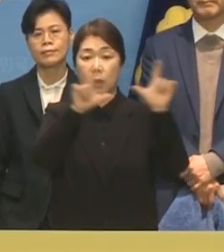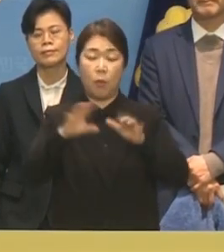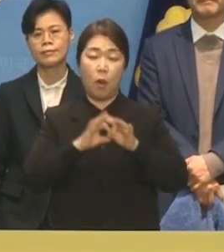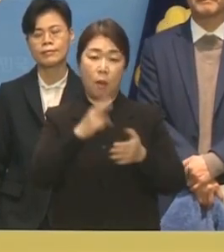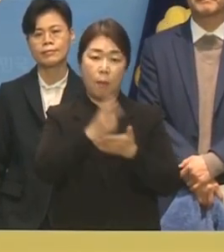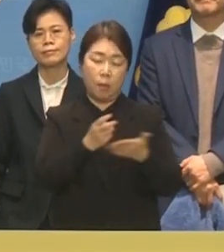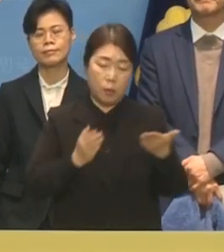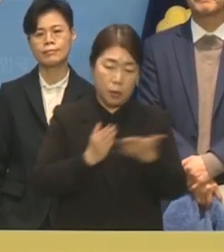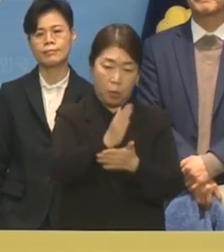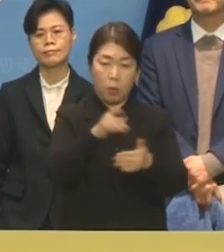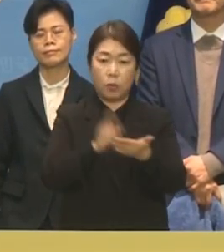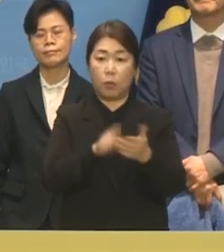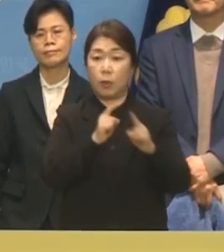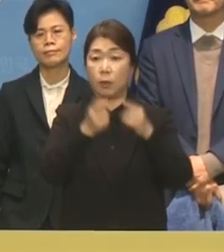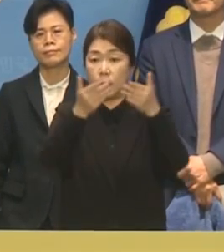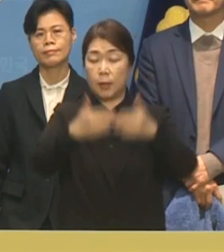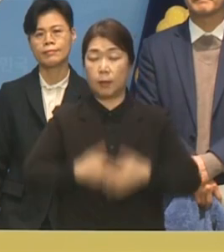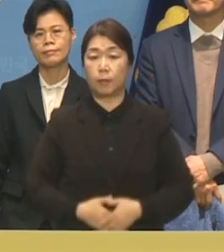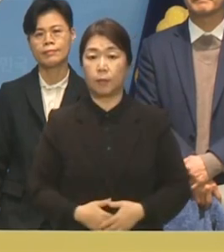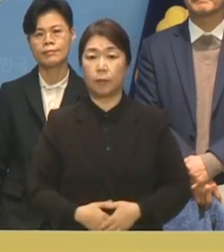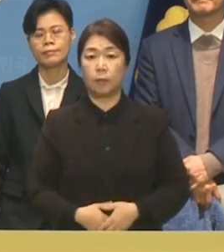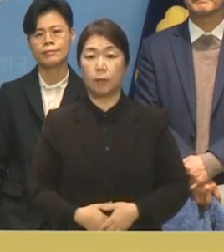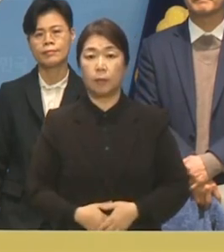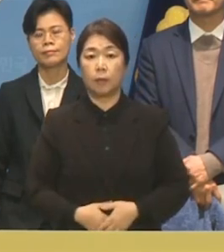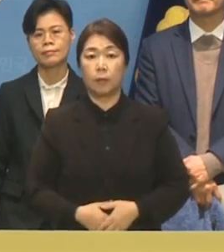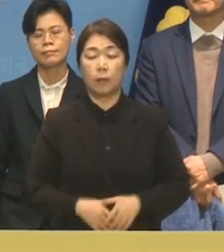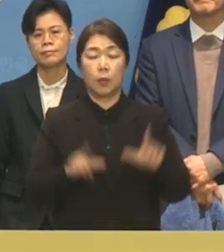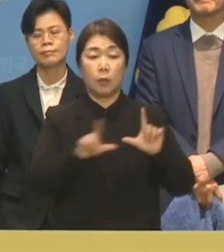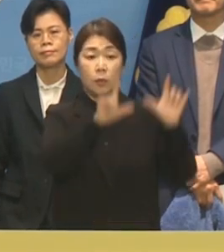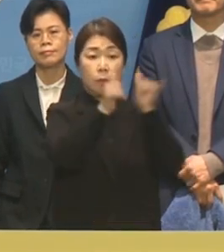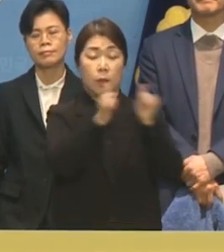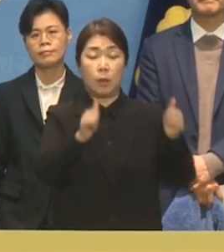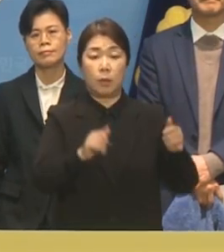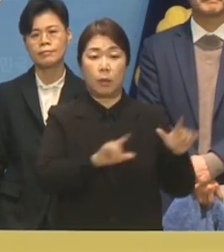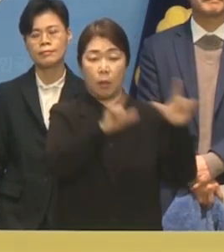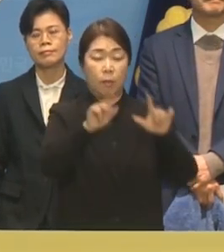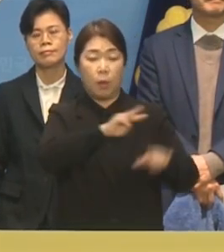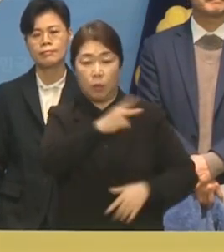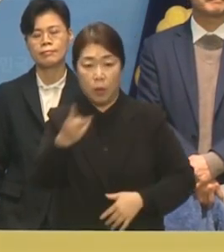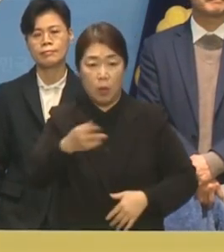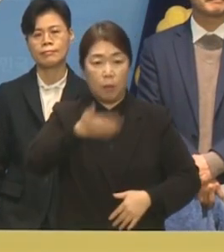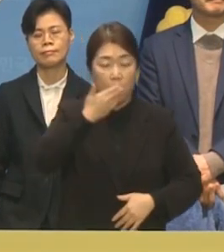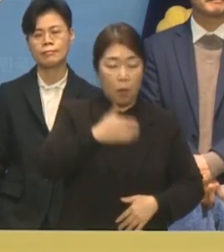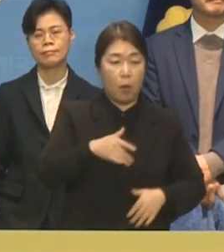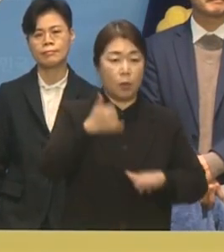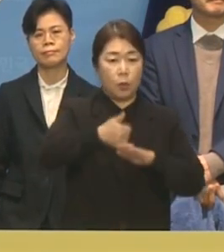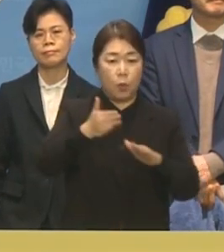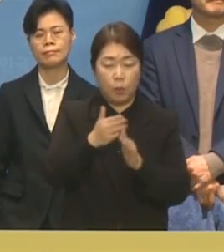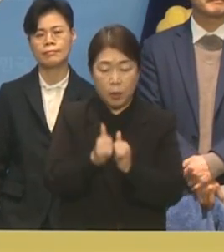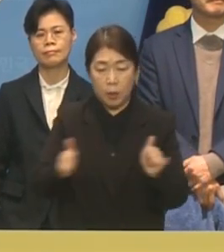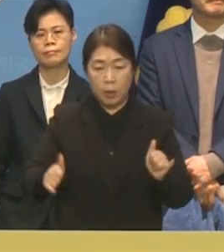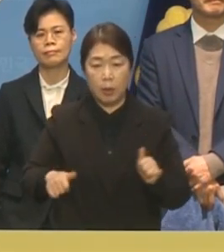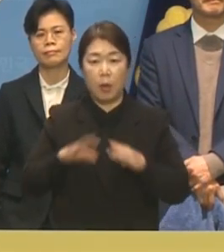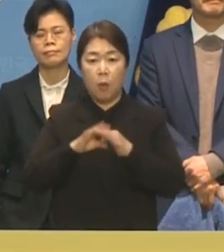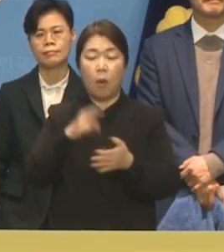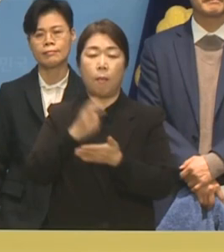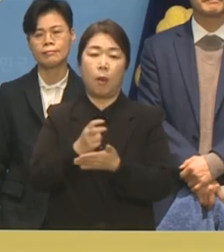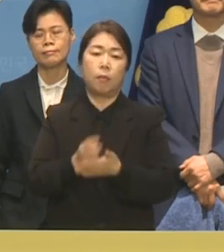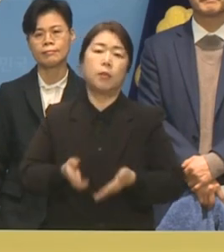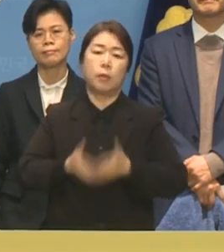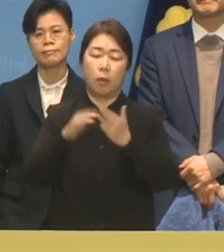입법을 촉구합니다. 시민의 삶을 바꾸는 사회적 경제, 먹거리, 농어민, 민생법안 입법